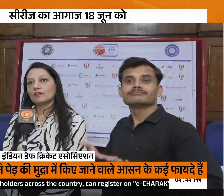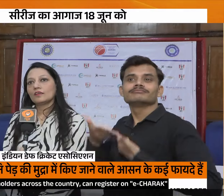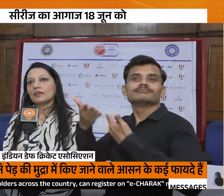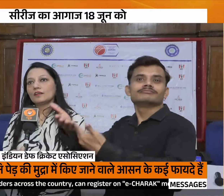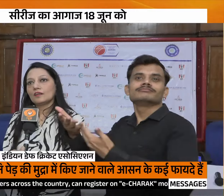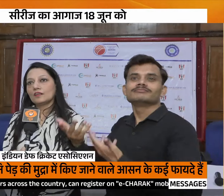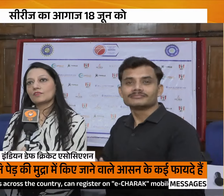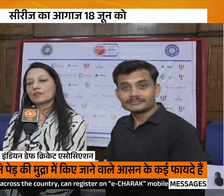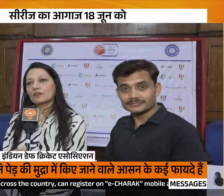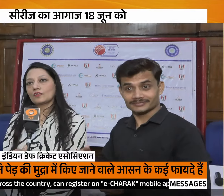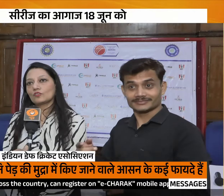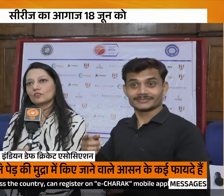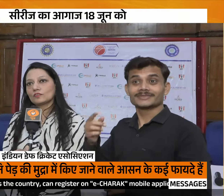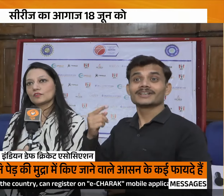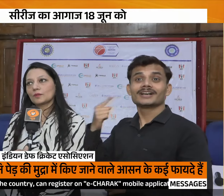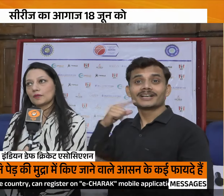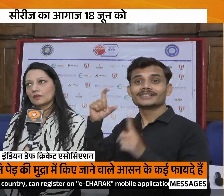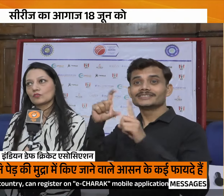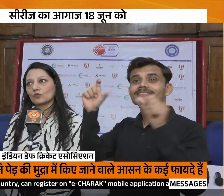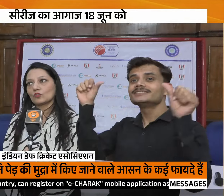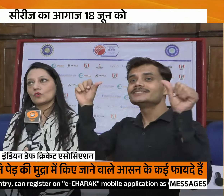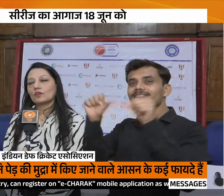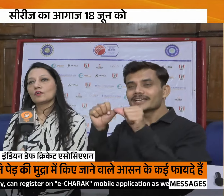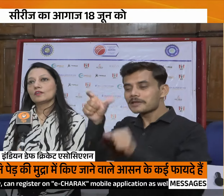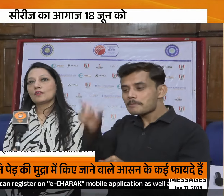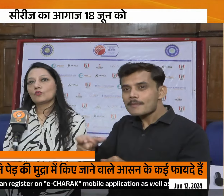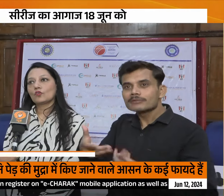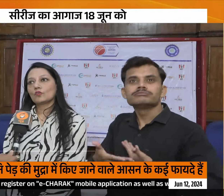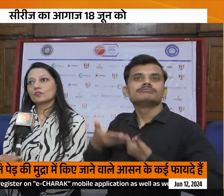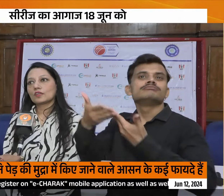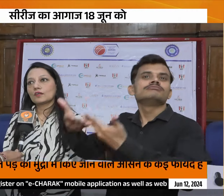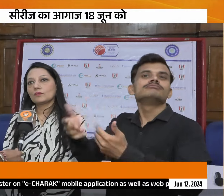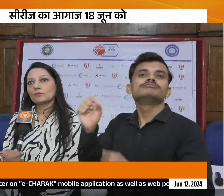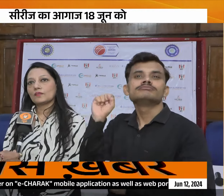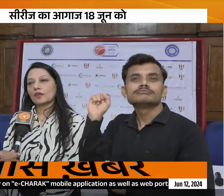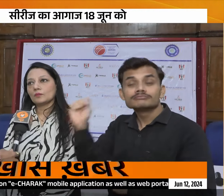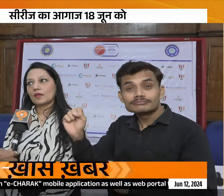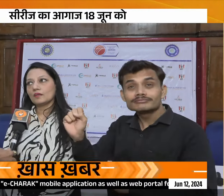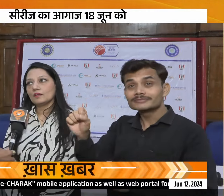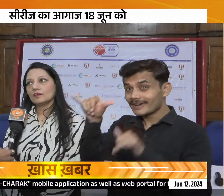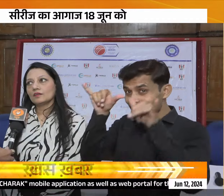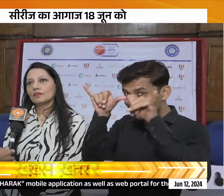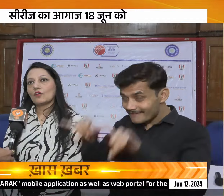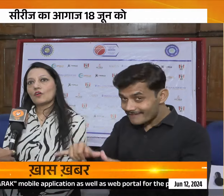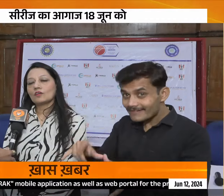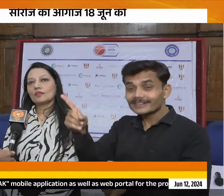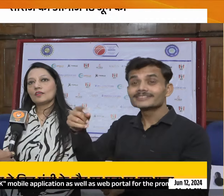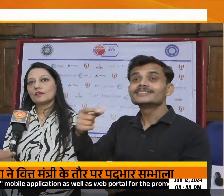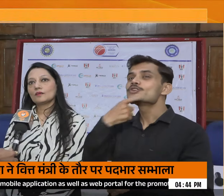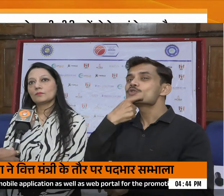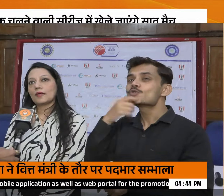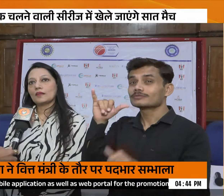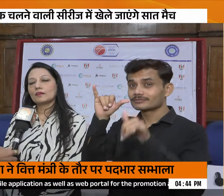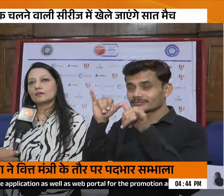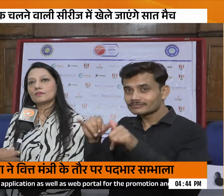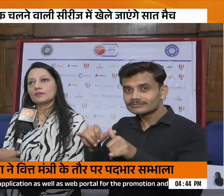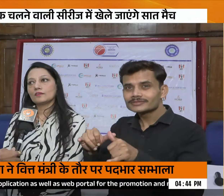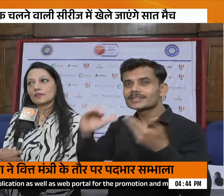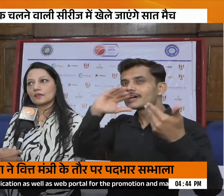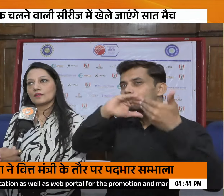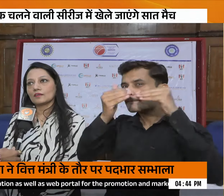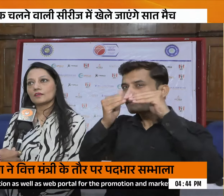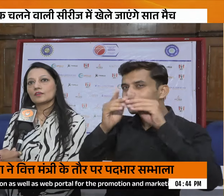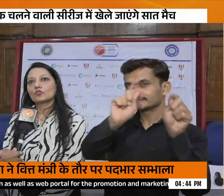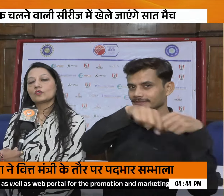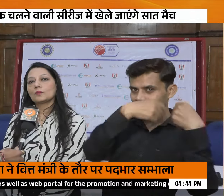करा इंडियन डेफ क्रिकेट असोसेशन के प्लेयर्स को की वो उनके मैदान में आए और एक बायलेटरल